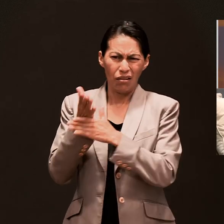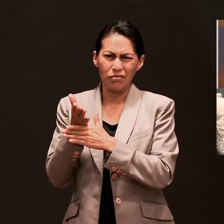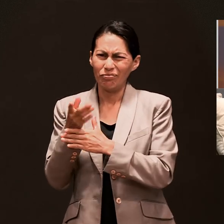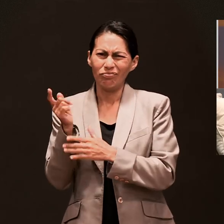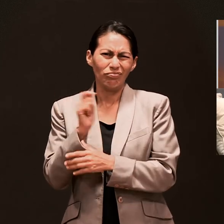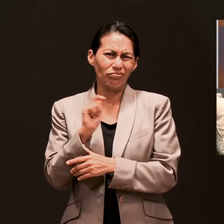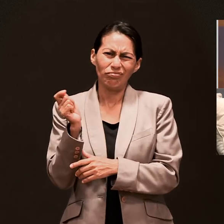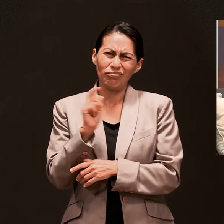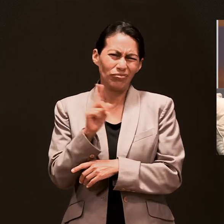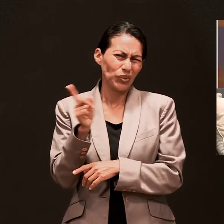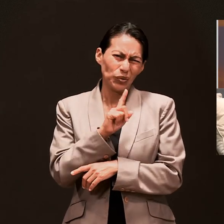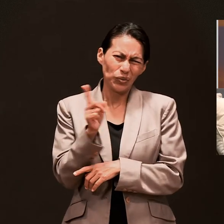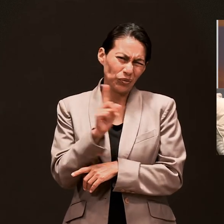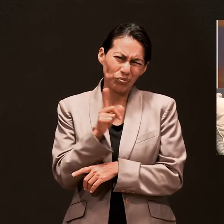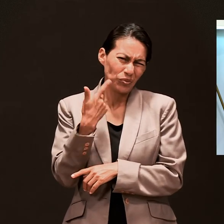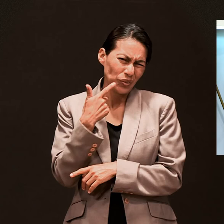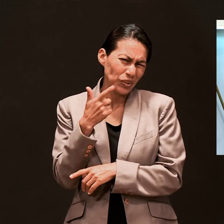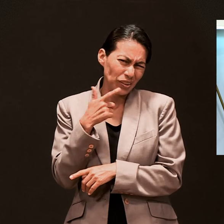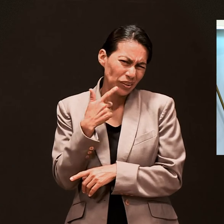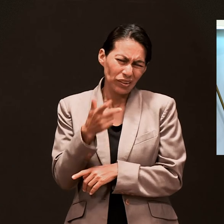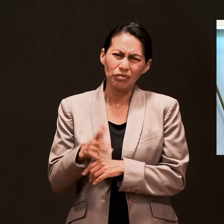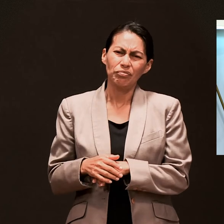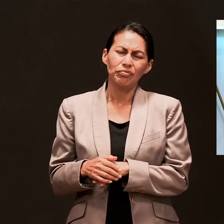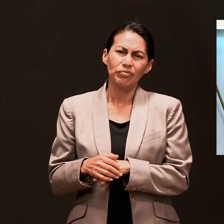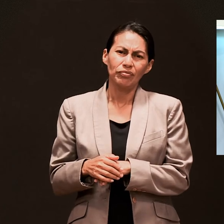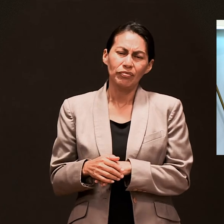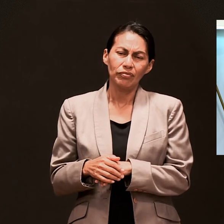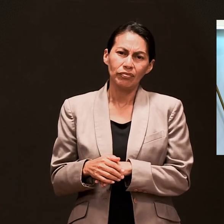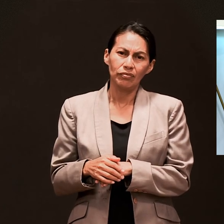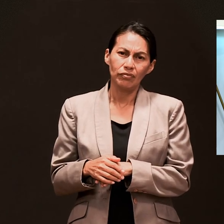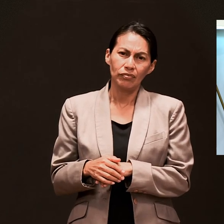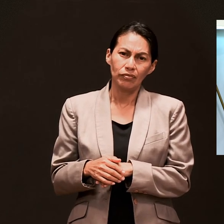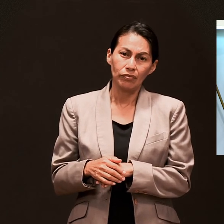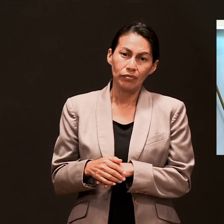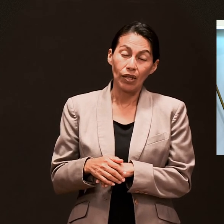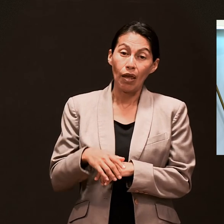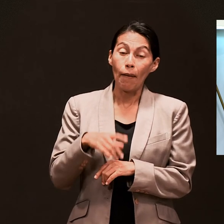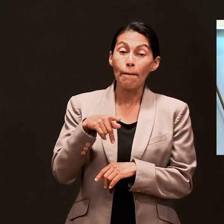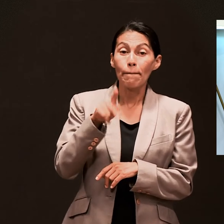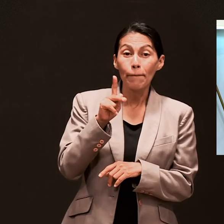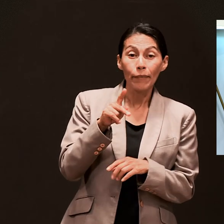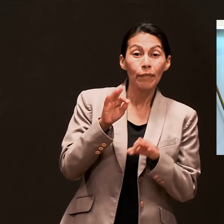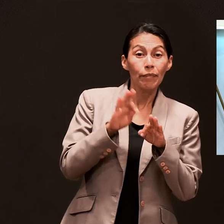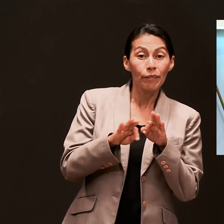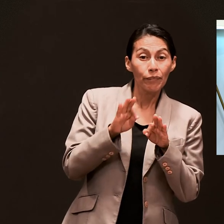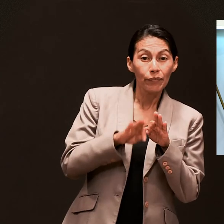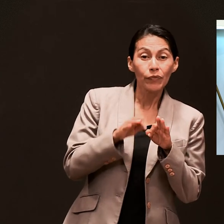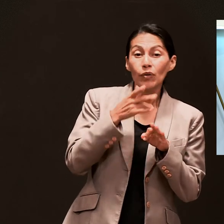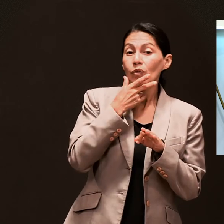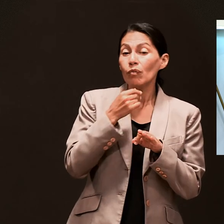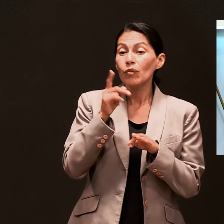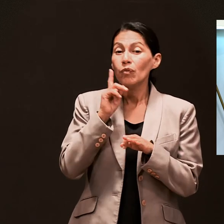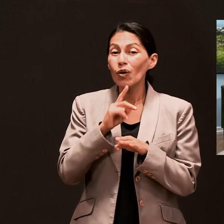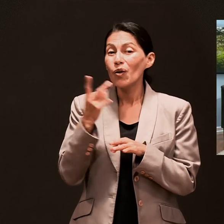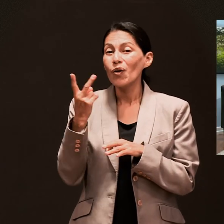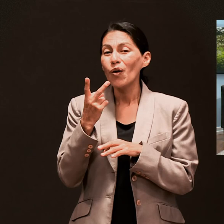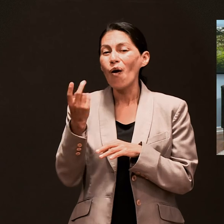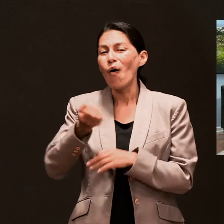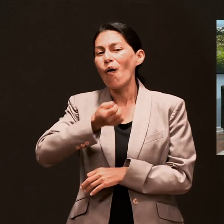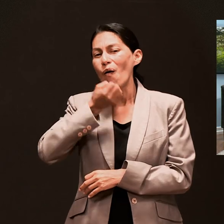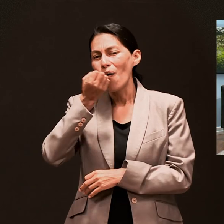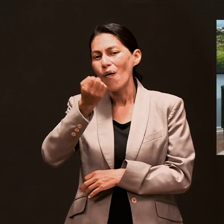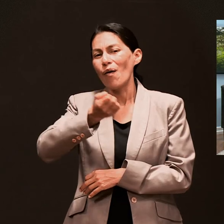ellos no quería comprometerse y y ellos oraron oraron pues pasó bastante tiempo